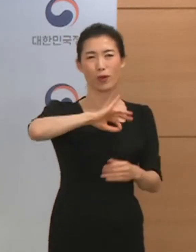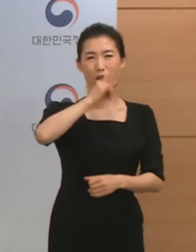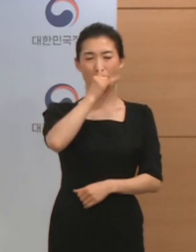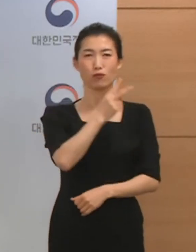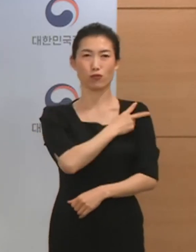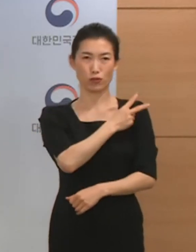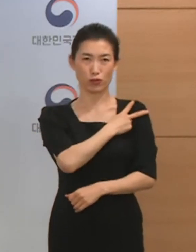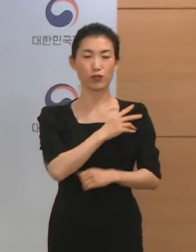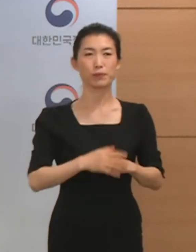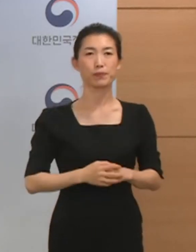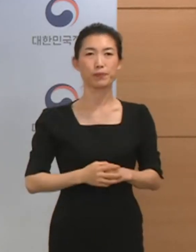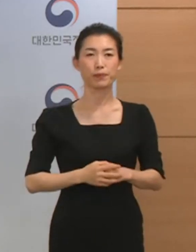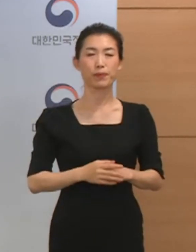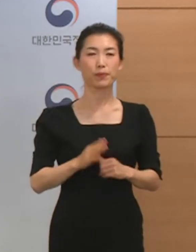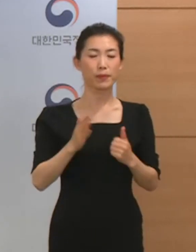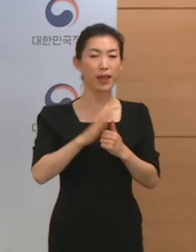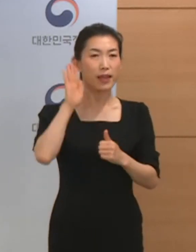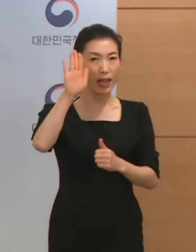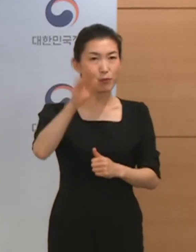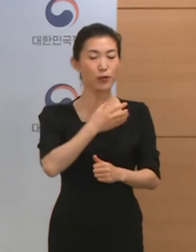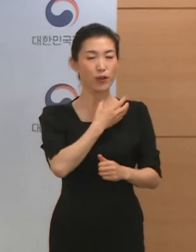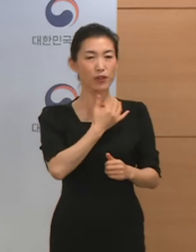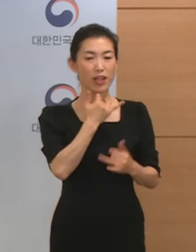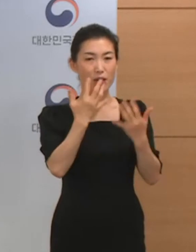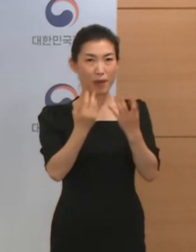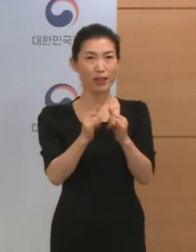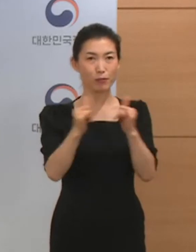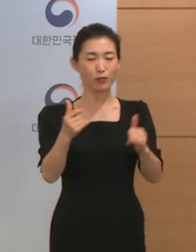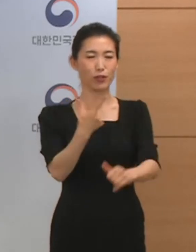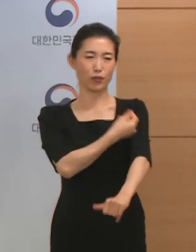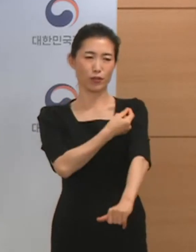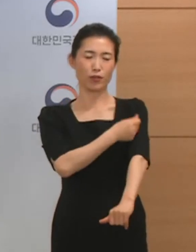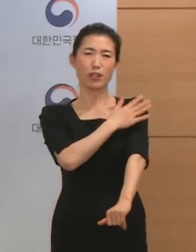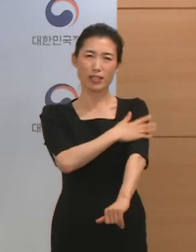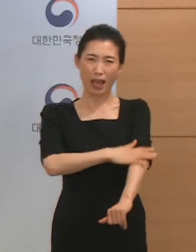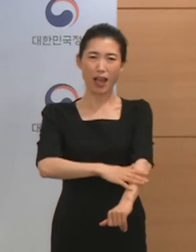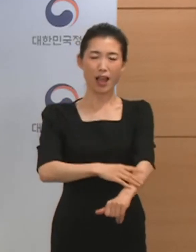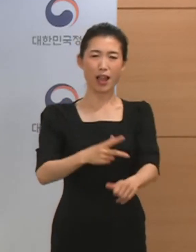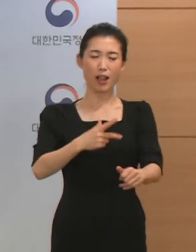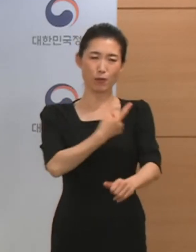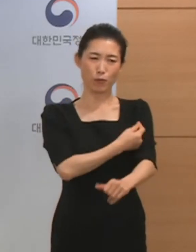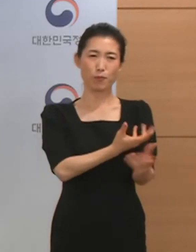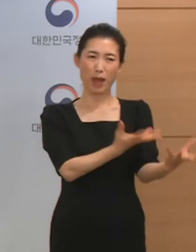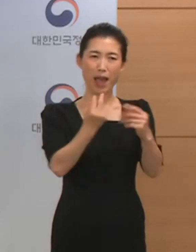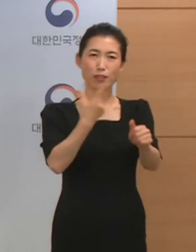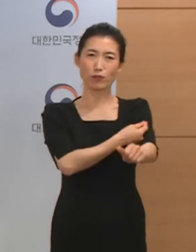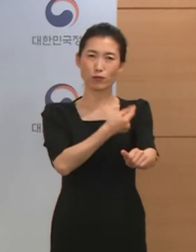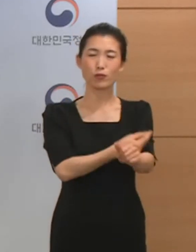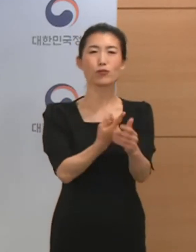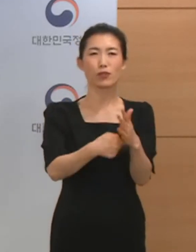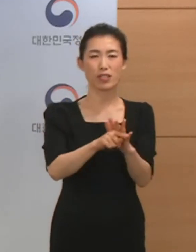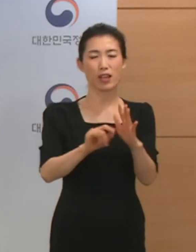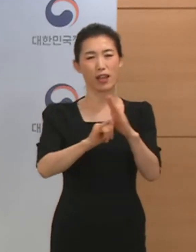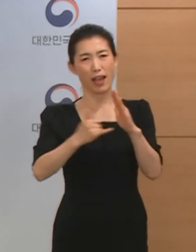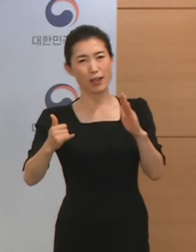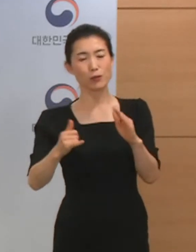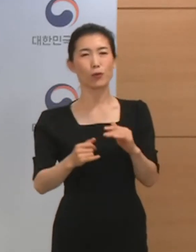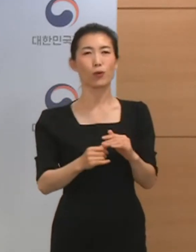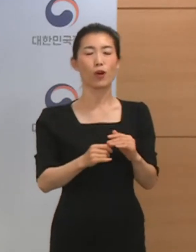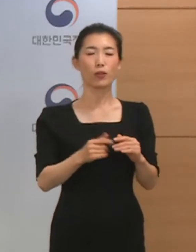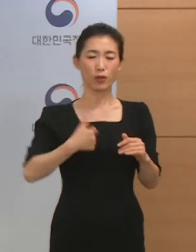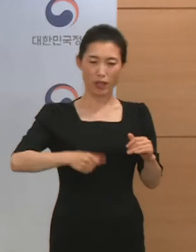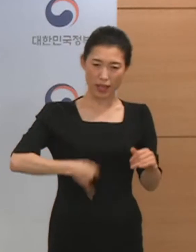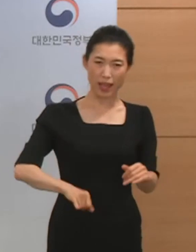어르신들이 접종을 더 많이 받으실수록 우리 가족도 함께 안전해지고 자녀 손주들의 직장,